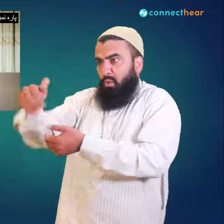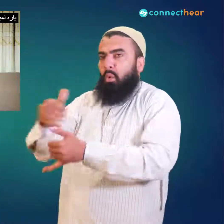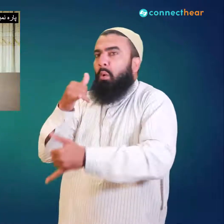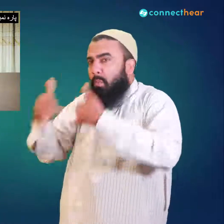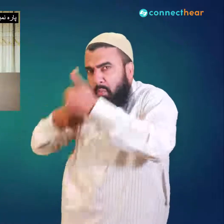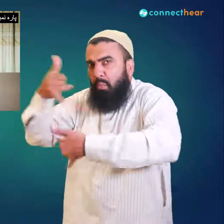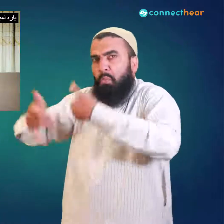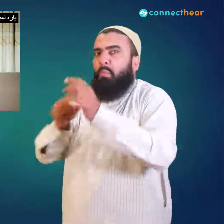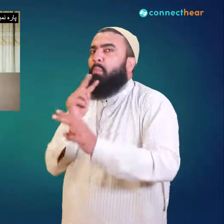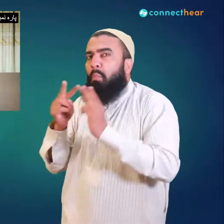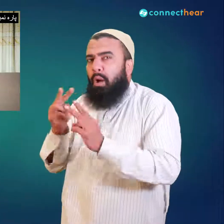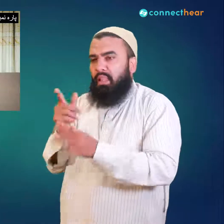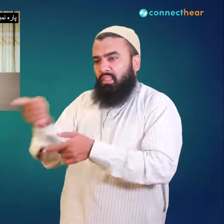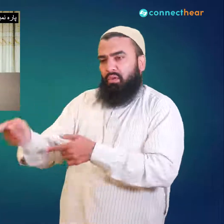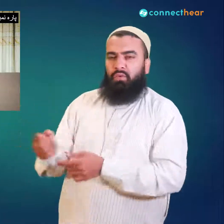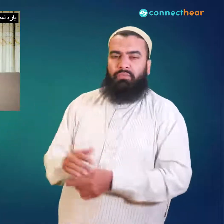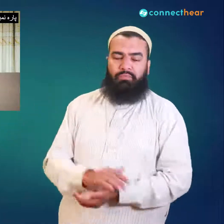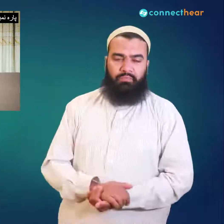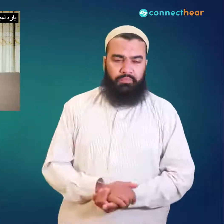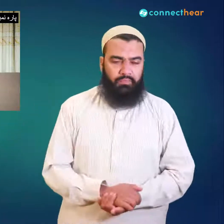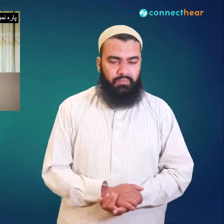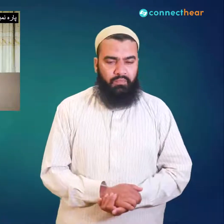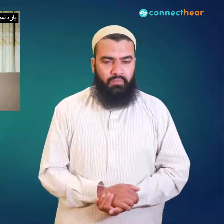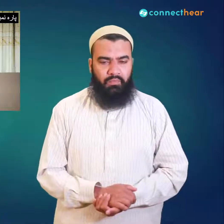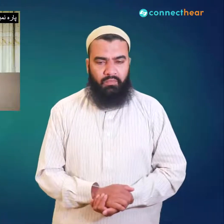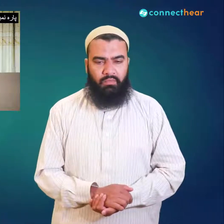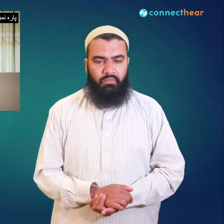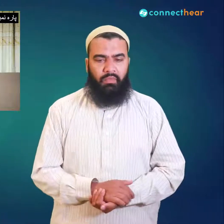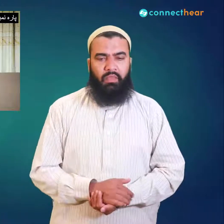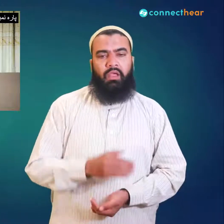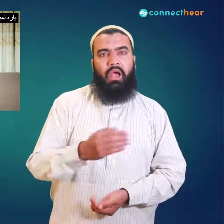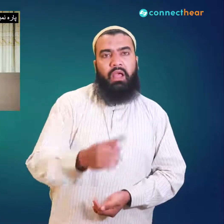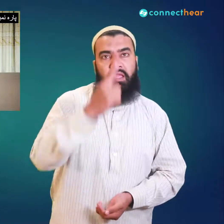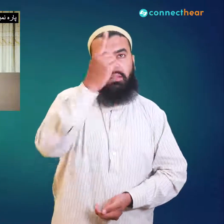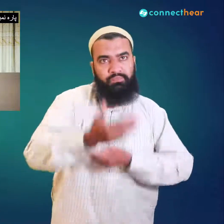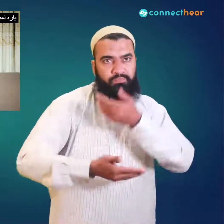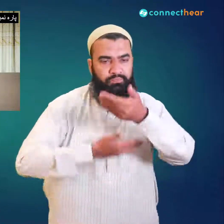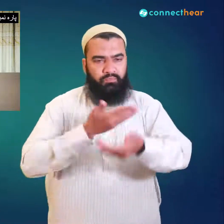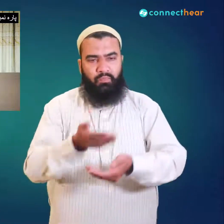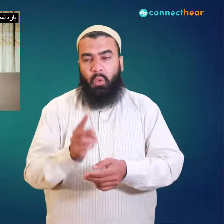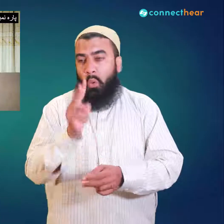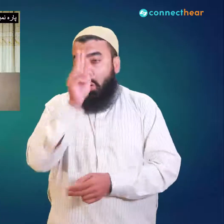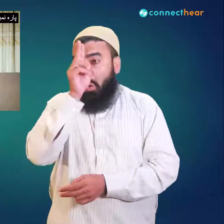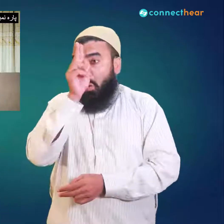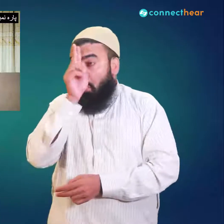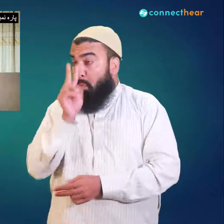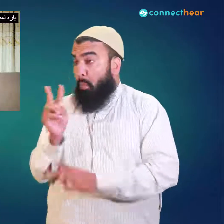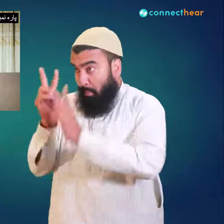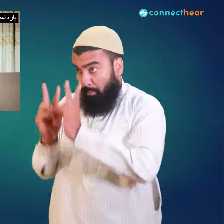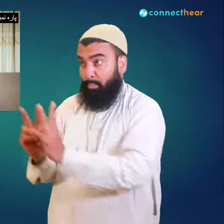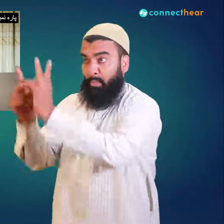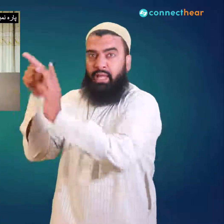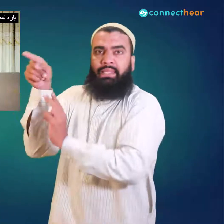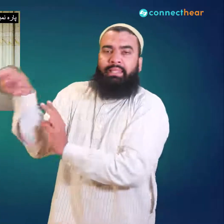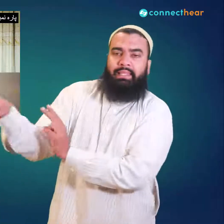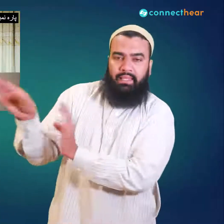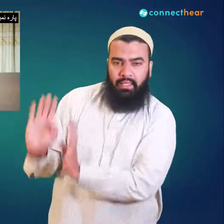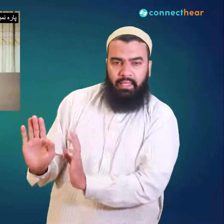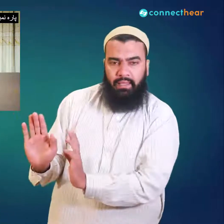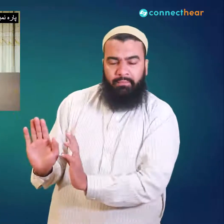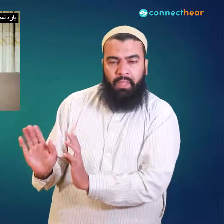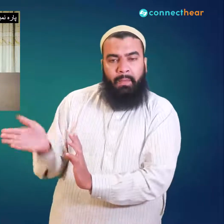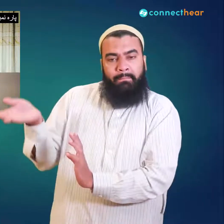آیت نمبر 108، لمسجد اسس علی التقوی، اس مسجد ضرار کے بارے کے